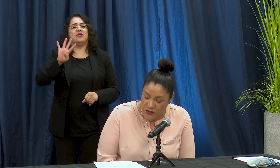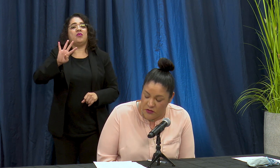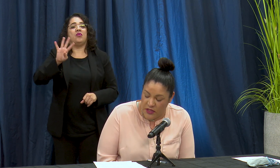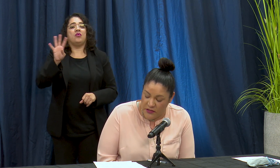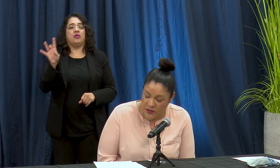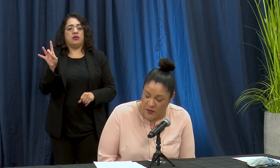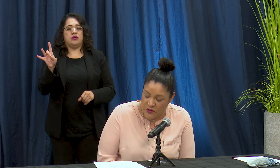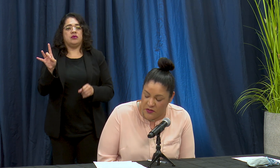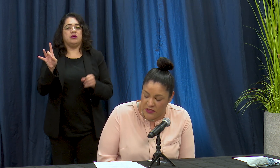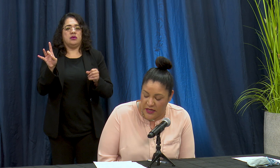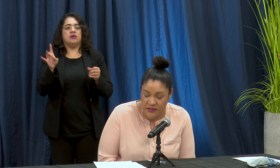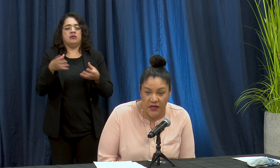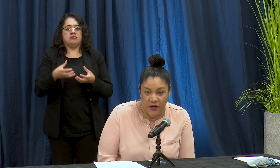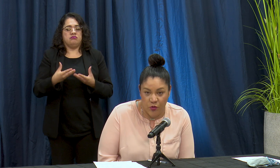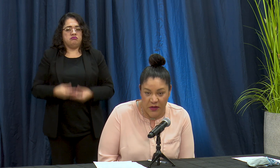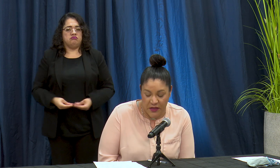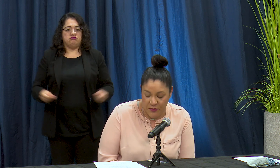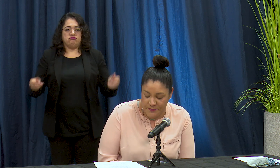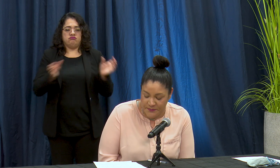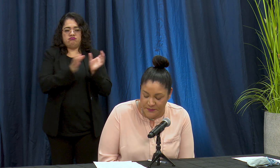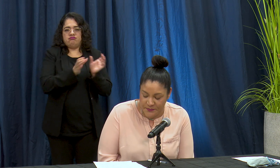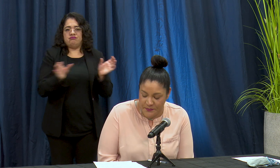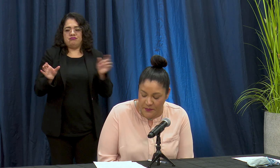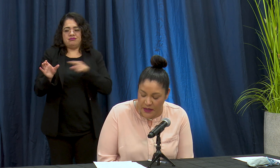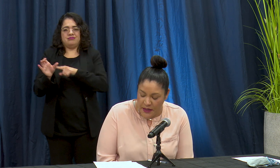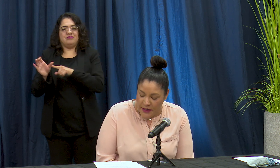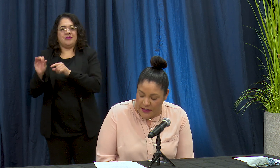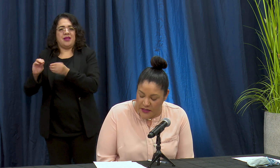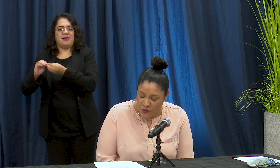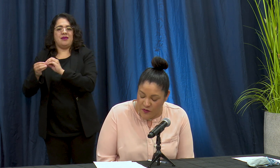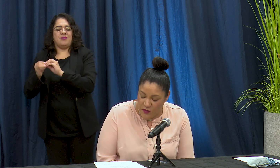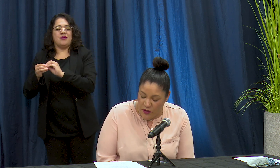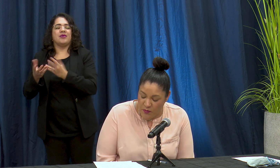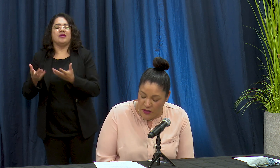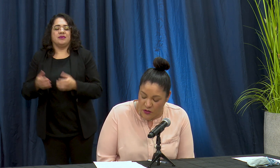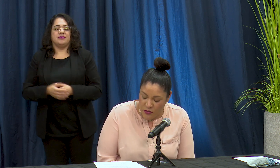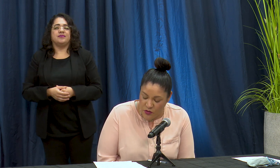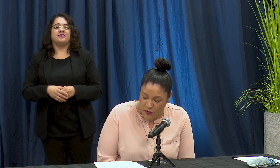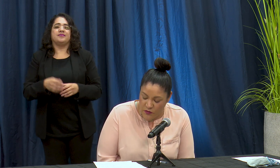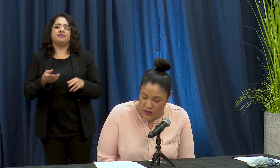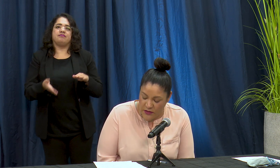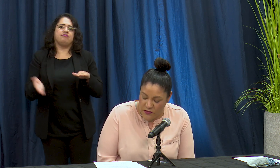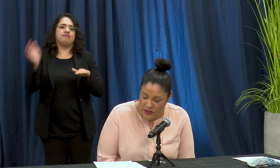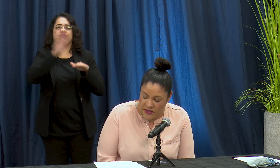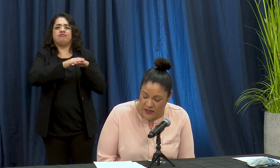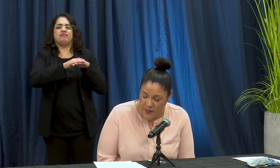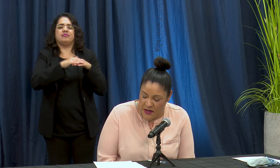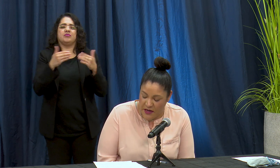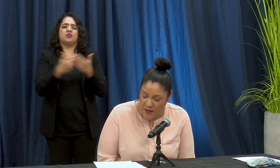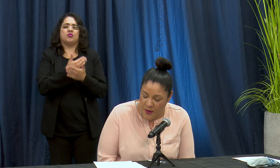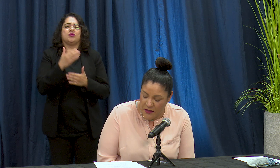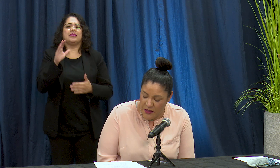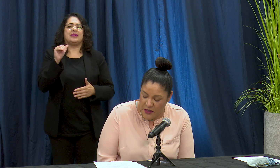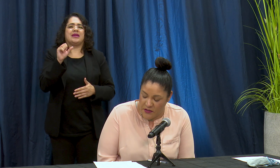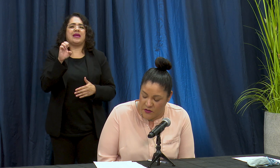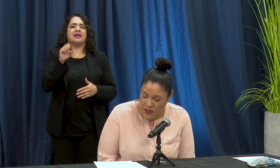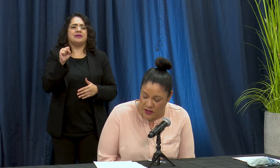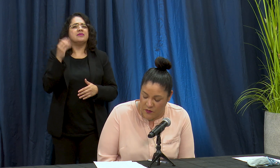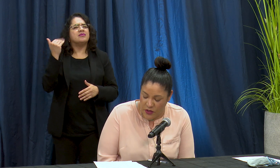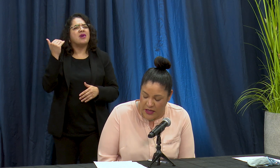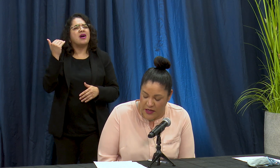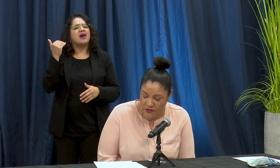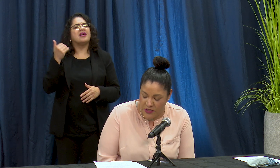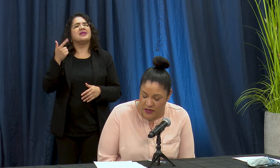848 de esas personas ya se han recuperado. Estamos viendo un aumento en los nuevos casos esta semana. Gran parte de